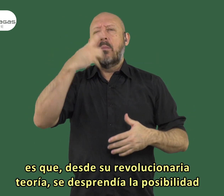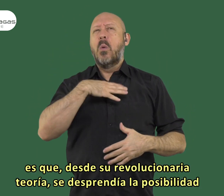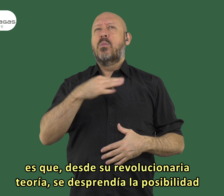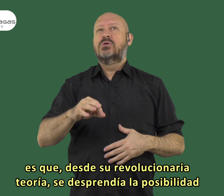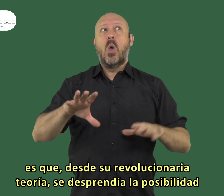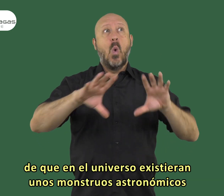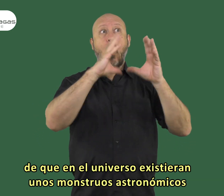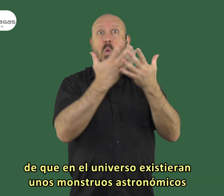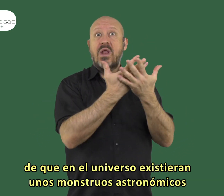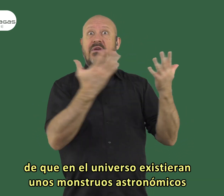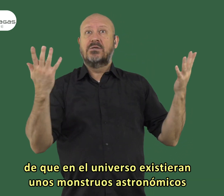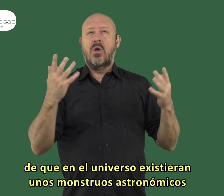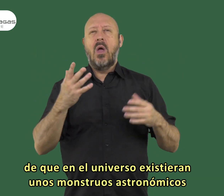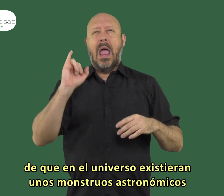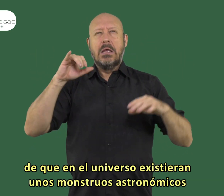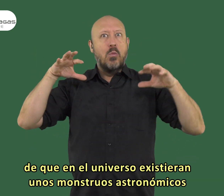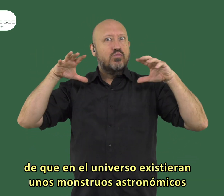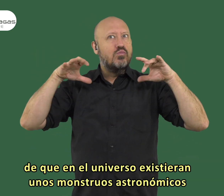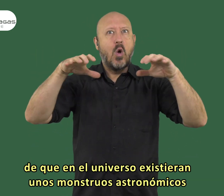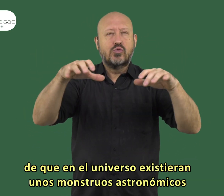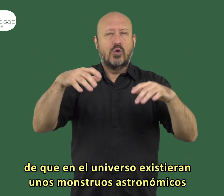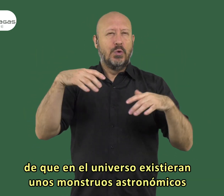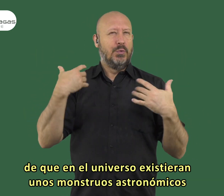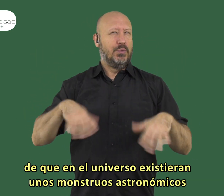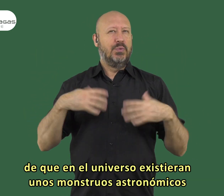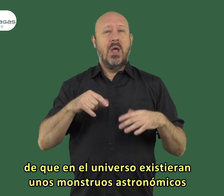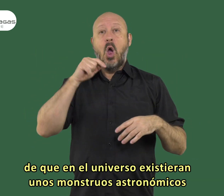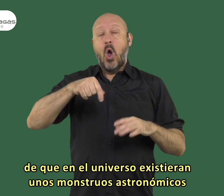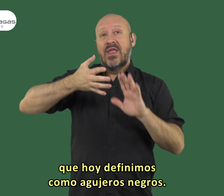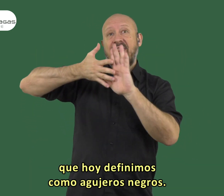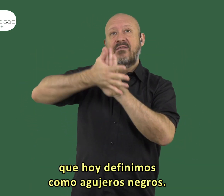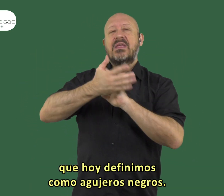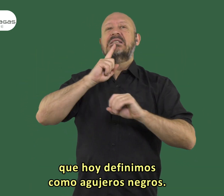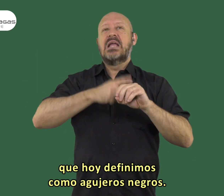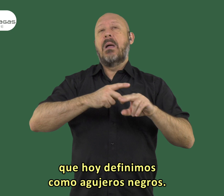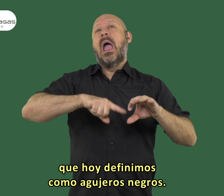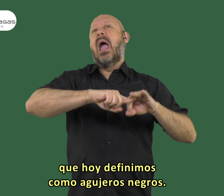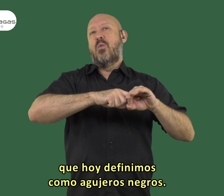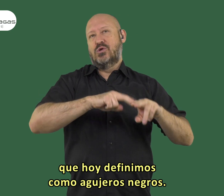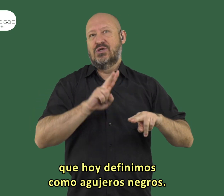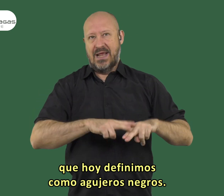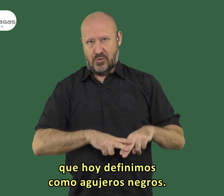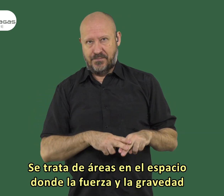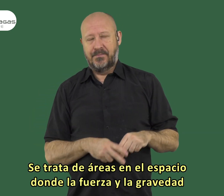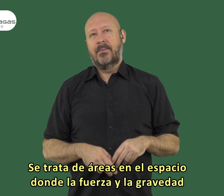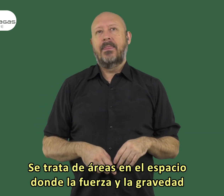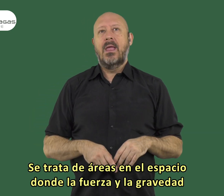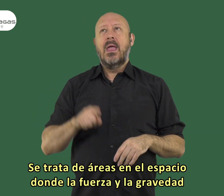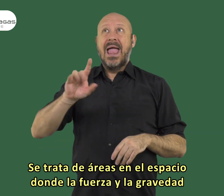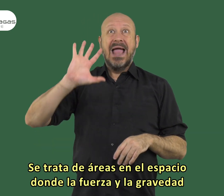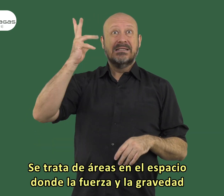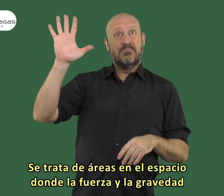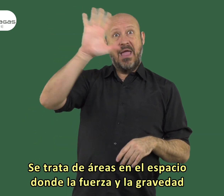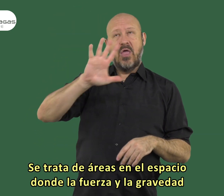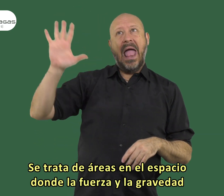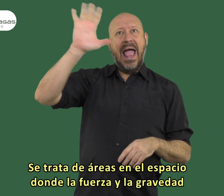desprendía la posibilidad de que en el universo existieran unos monstruos astronómicos que hoy definimos como agujeros negros. Se trata de